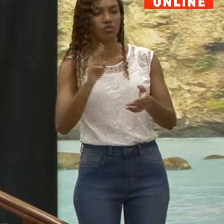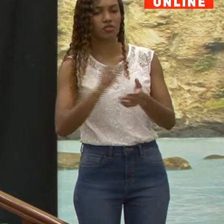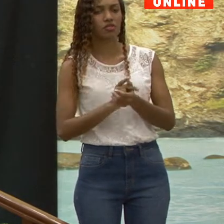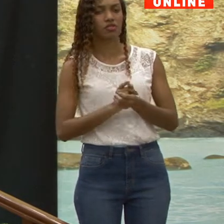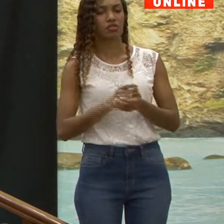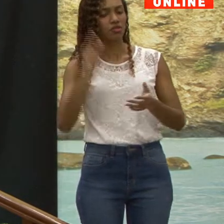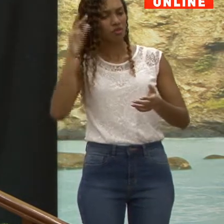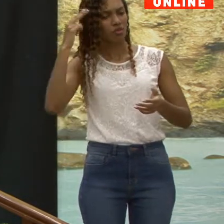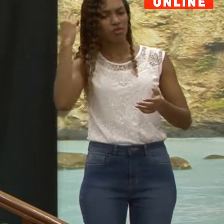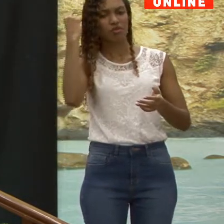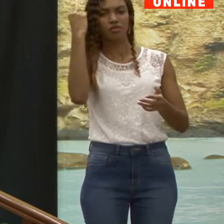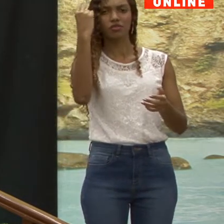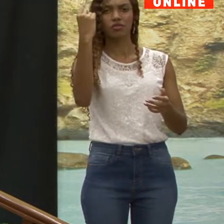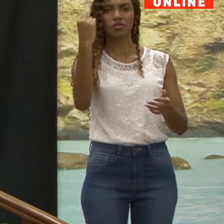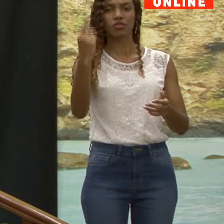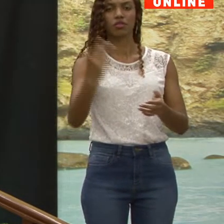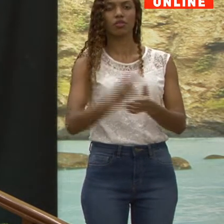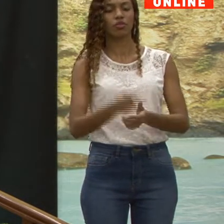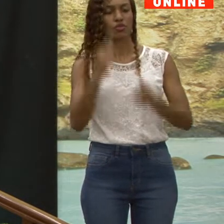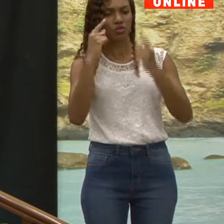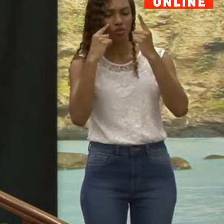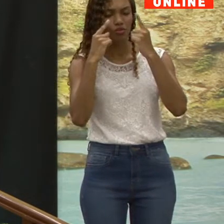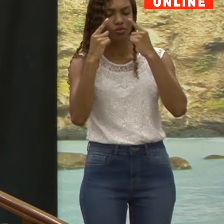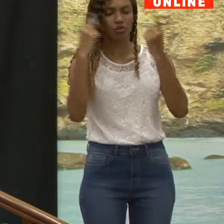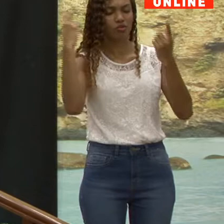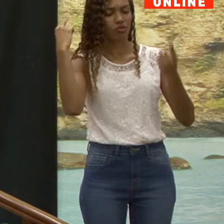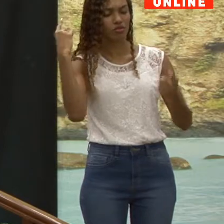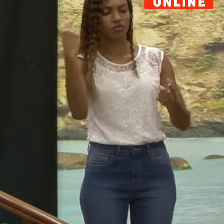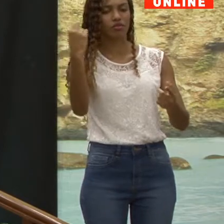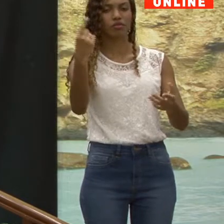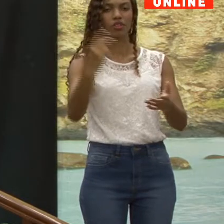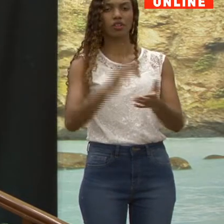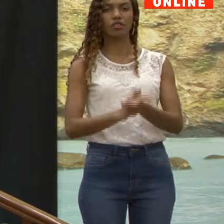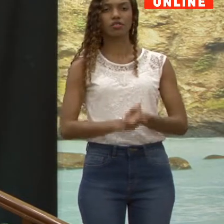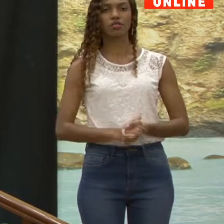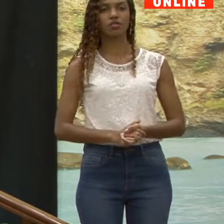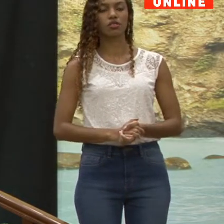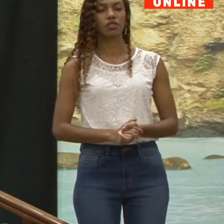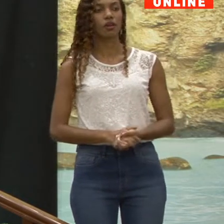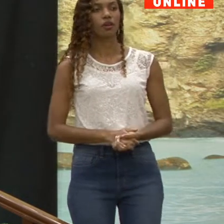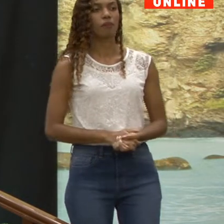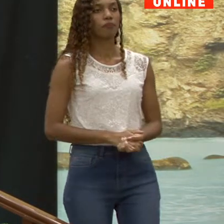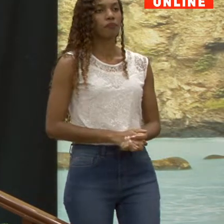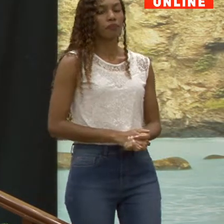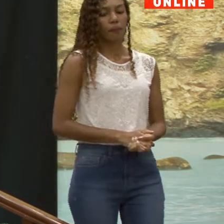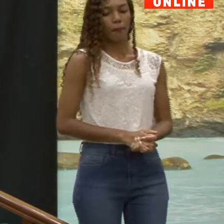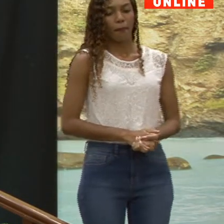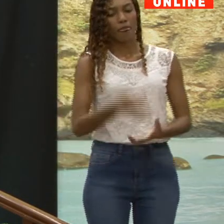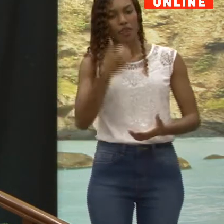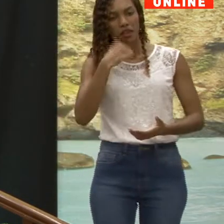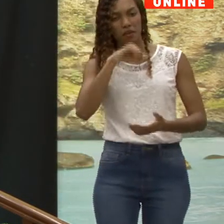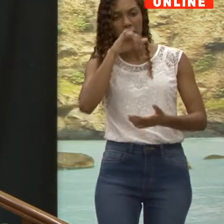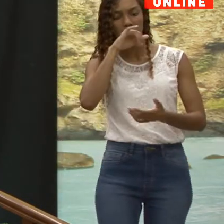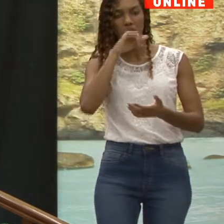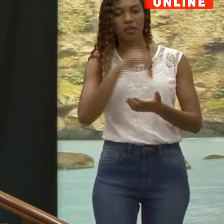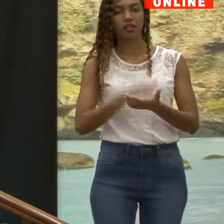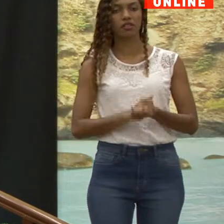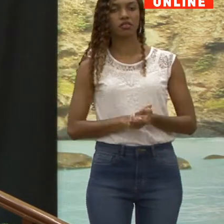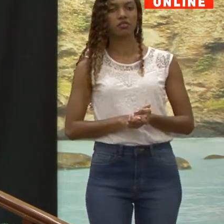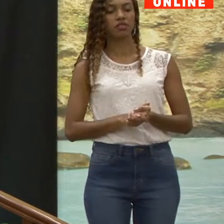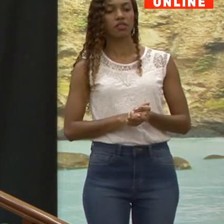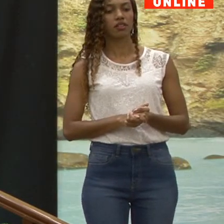Pai eterno, Pai querido, pregamos a tua palavra, Senhor. Eu sei que muitos não têm,